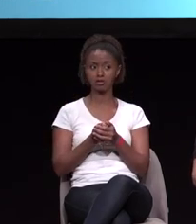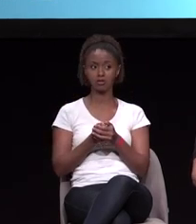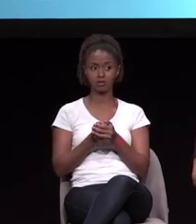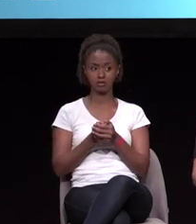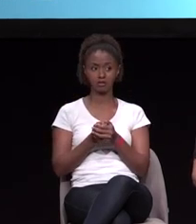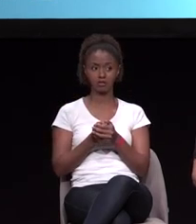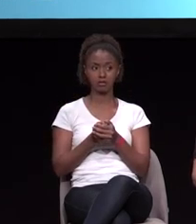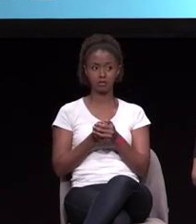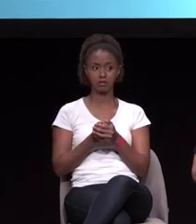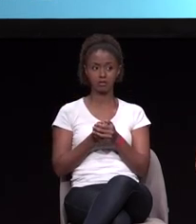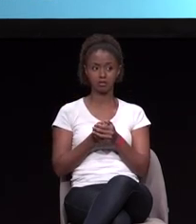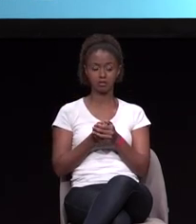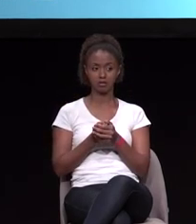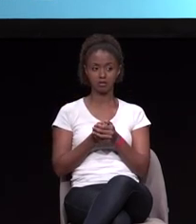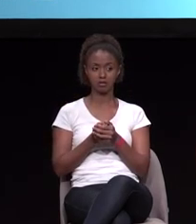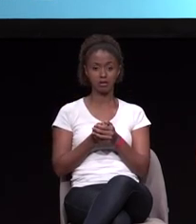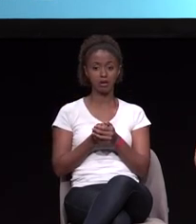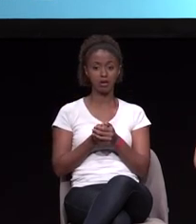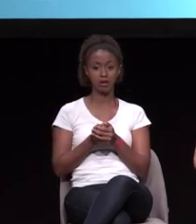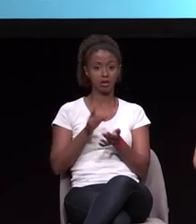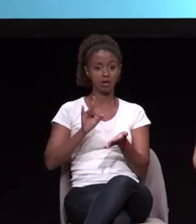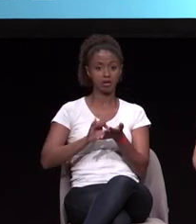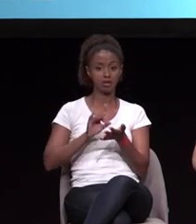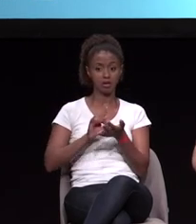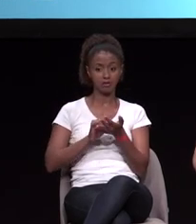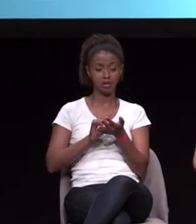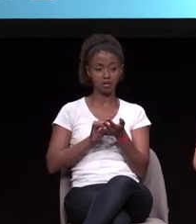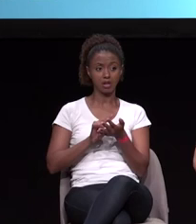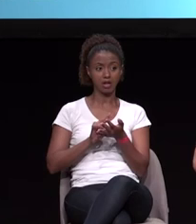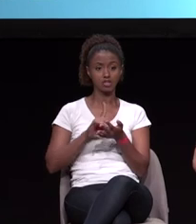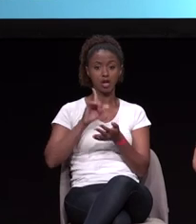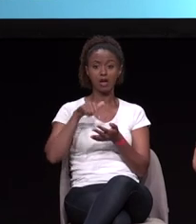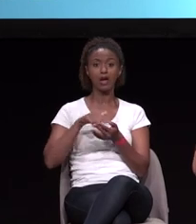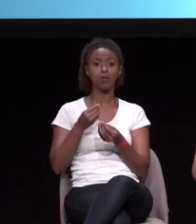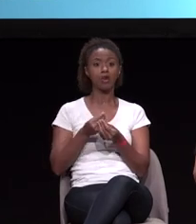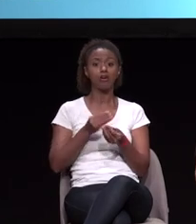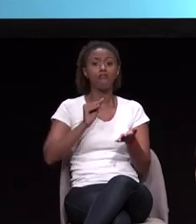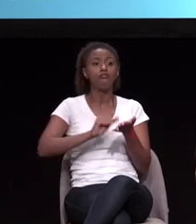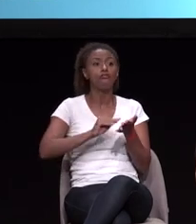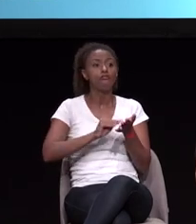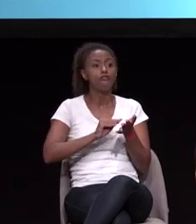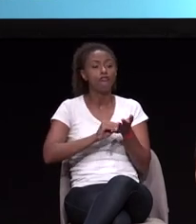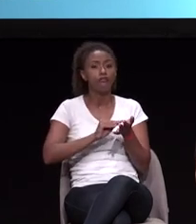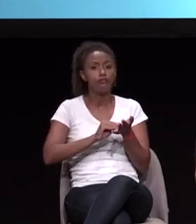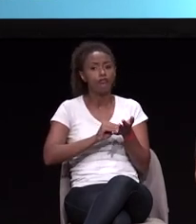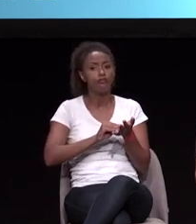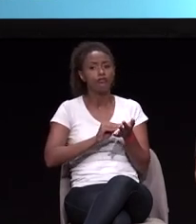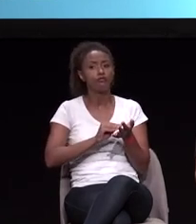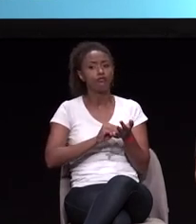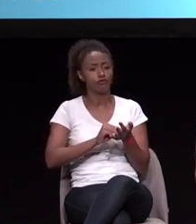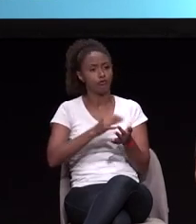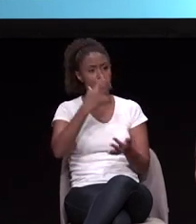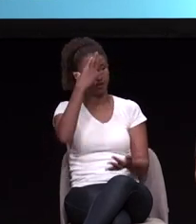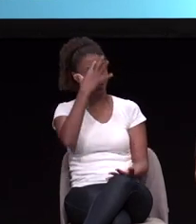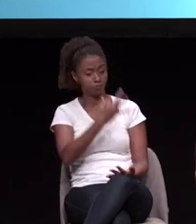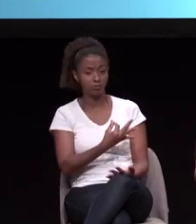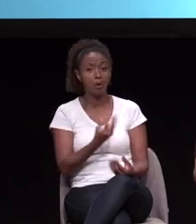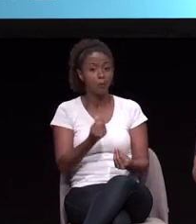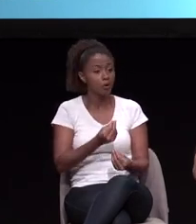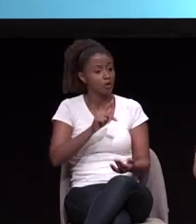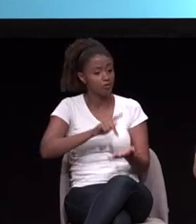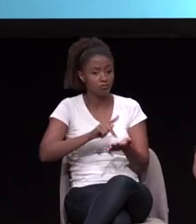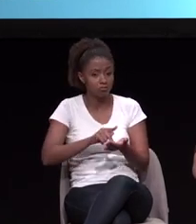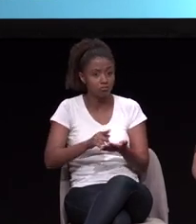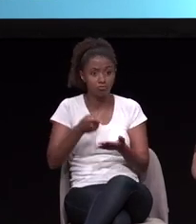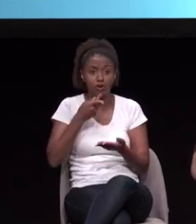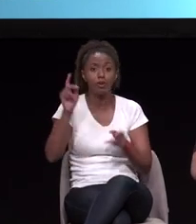hoje é o poder que exerce pelo seu não reconhecimento de que estamos falando de arte